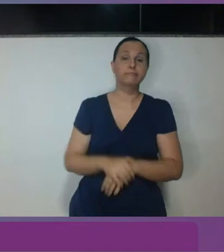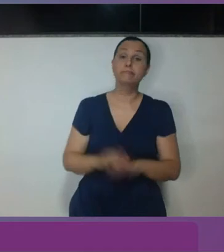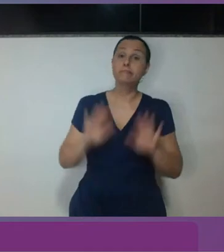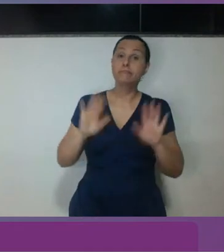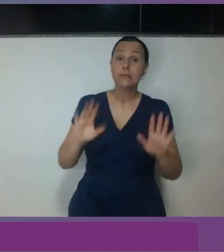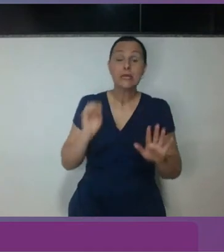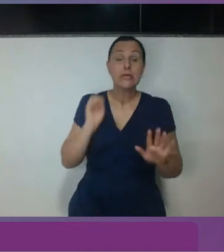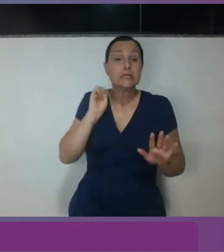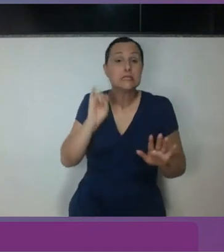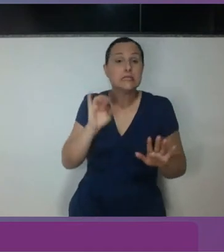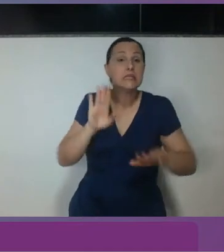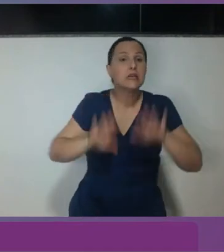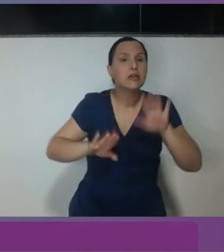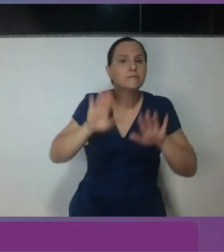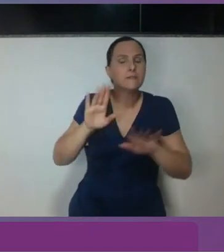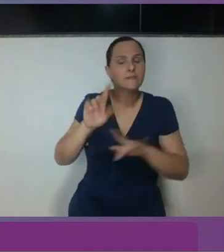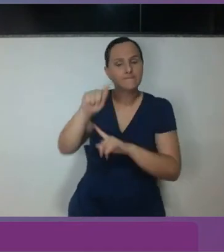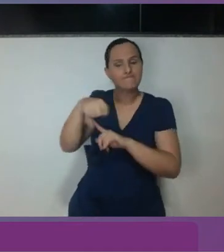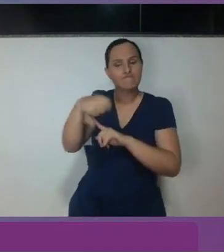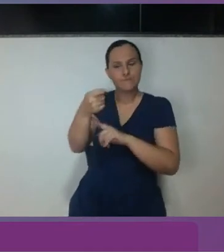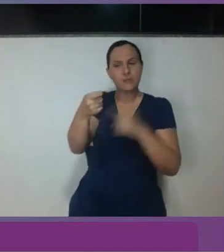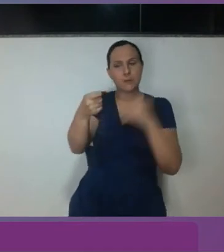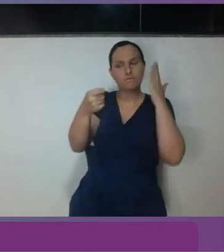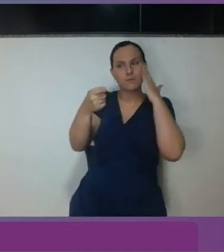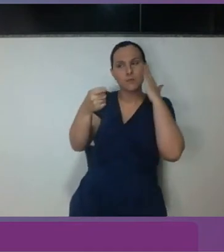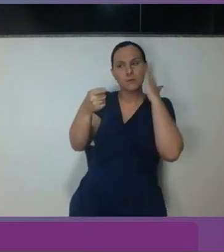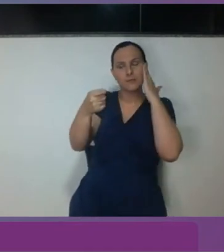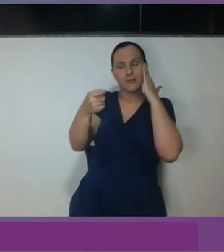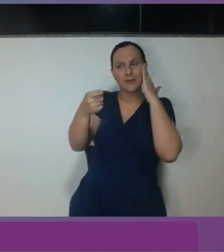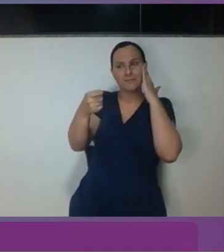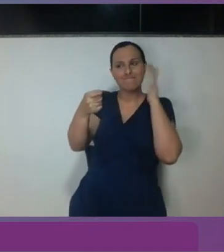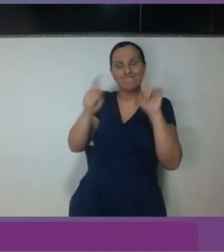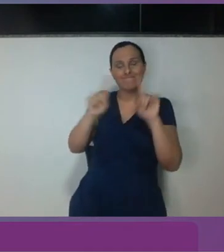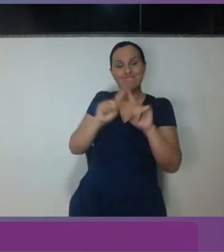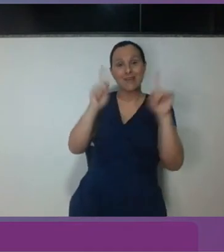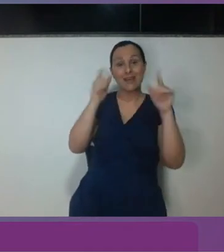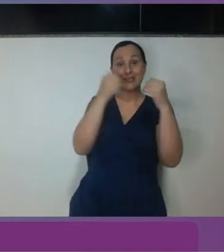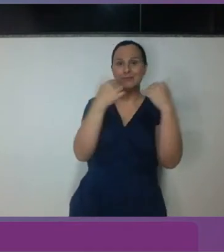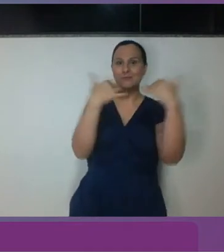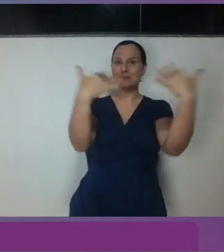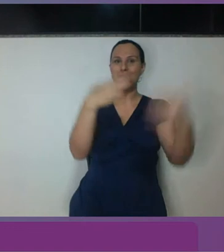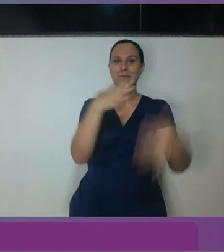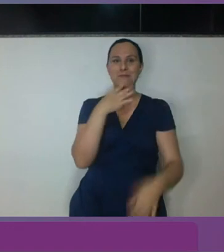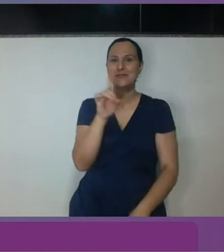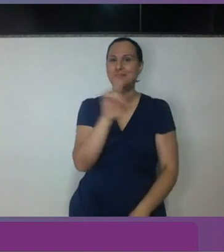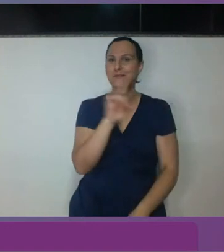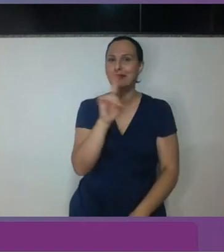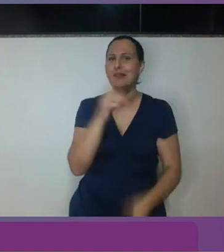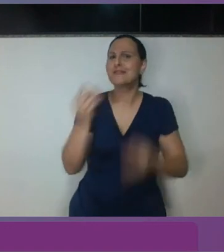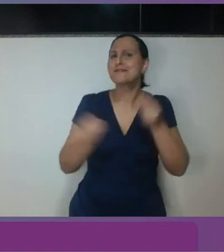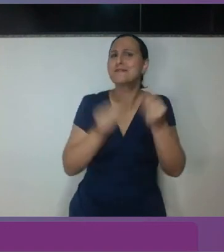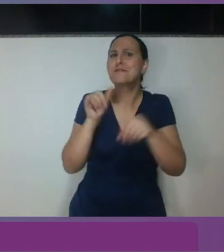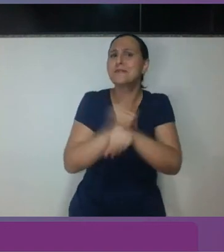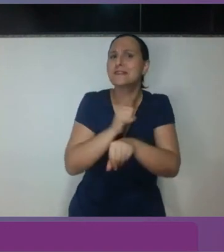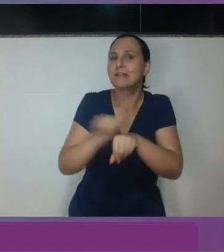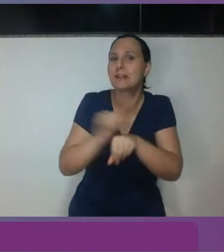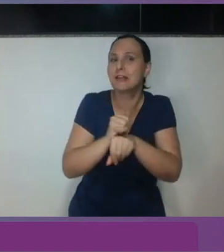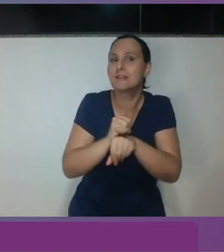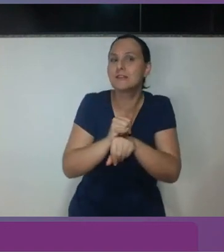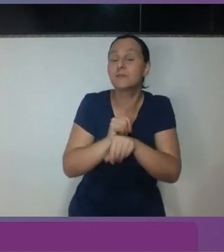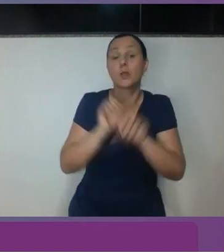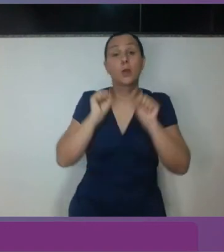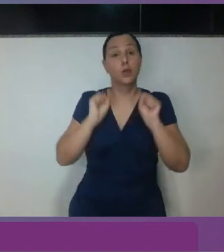sabemos o sinal, mas talvez o público não conhece, é outra estratégia de tradução. Eu posso fazer uma